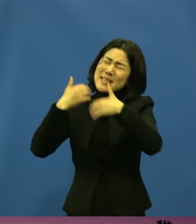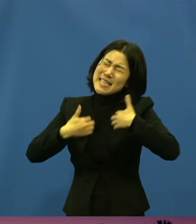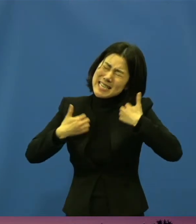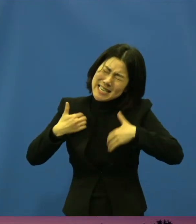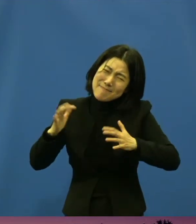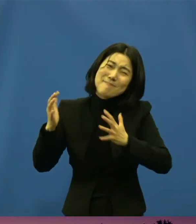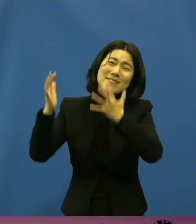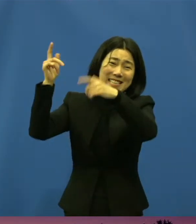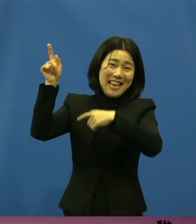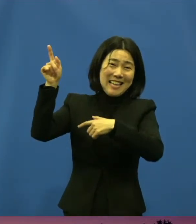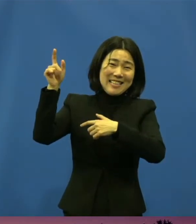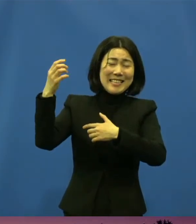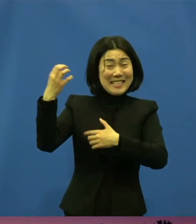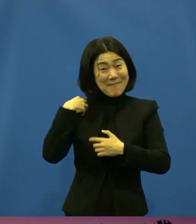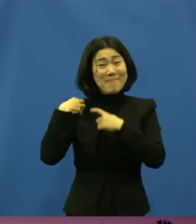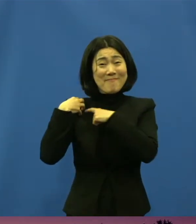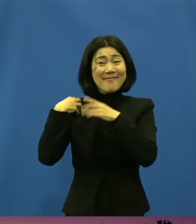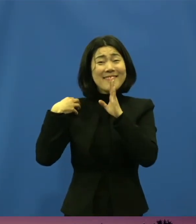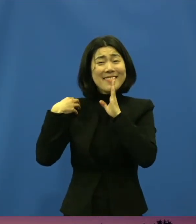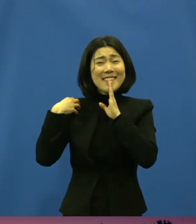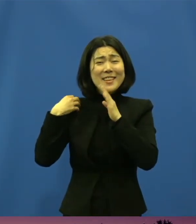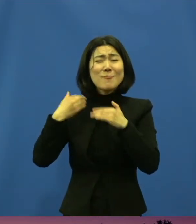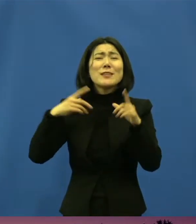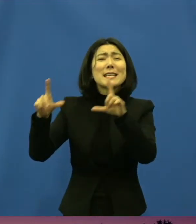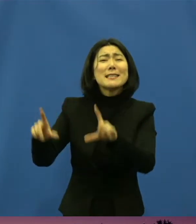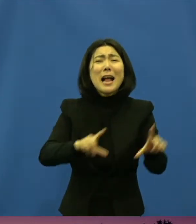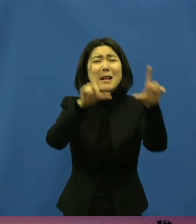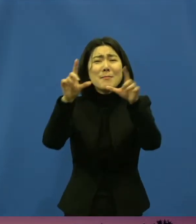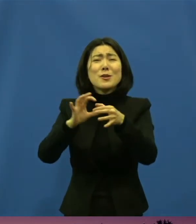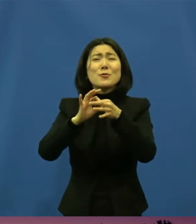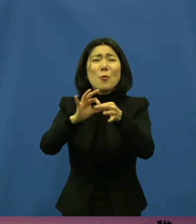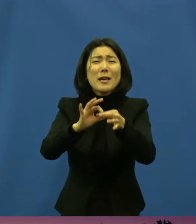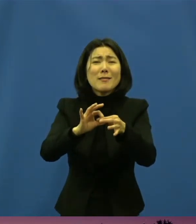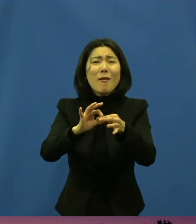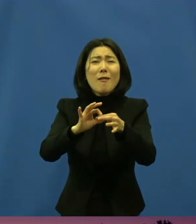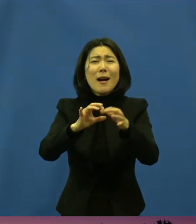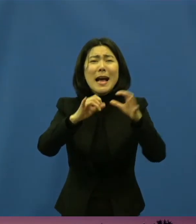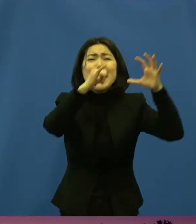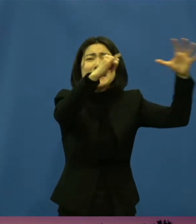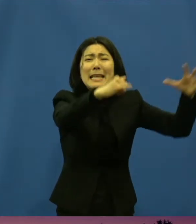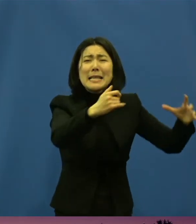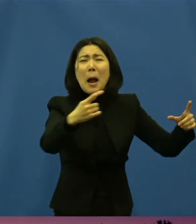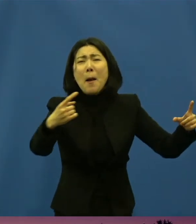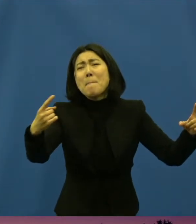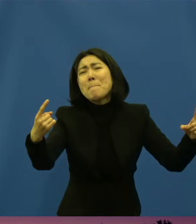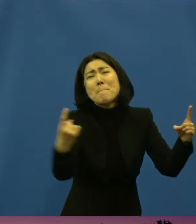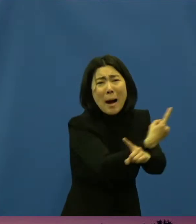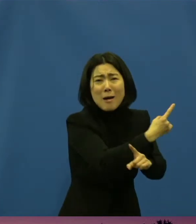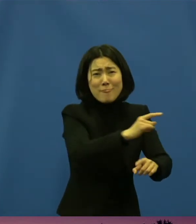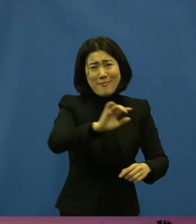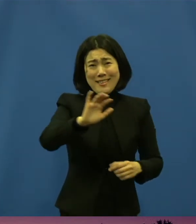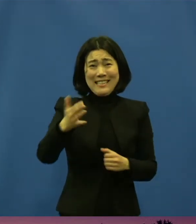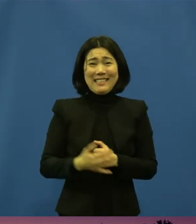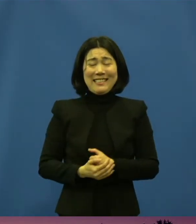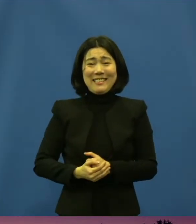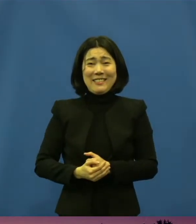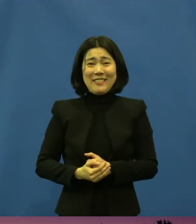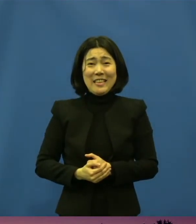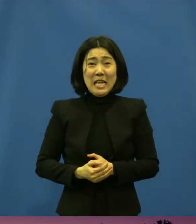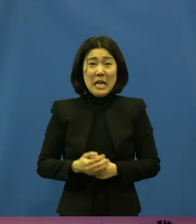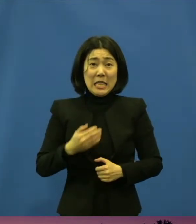되셔서 우리의 삶을 통하여 세상을 바꾸어 놓는 일에, 세상을 담는 게